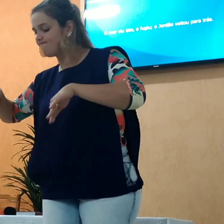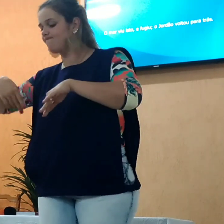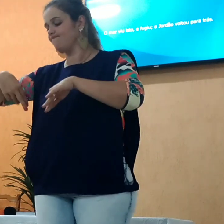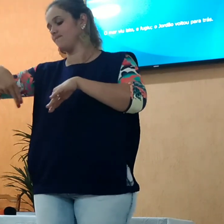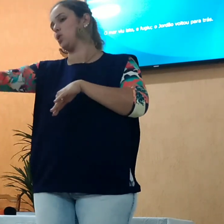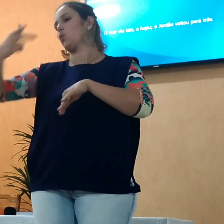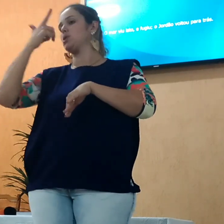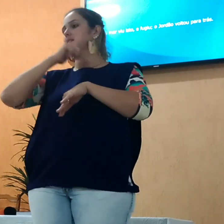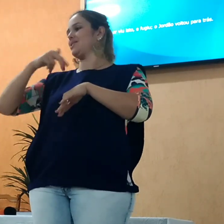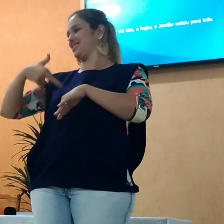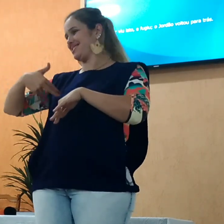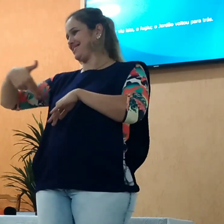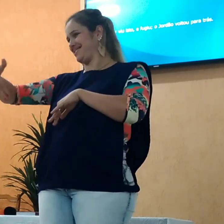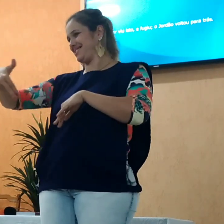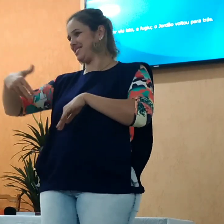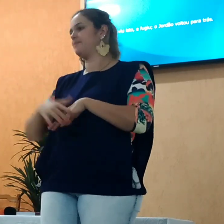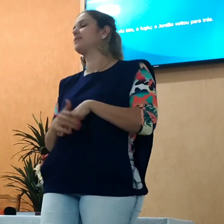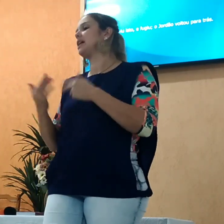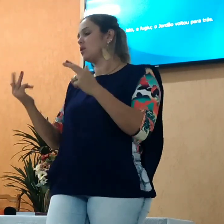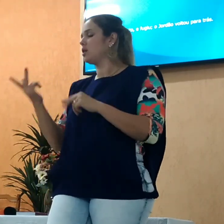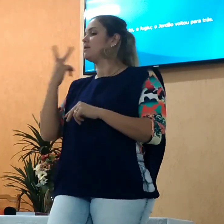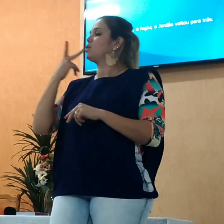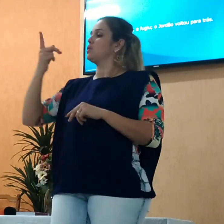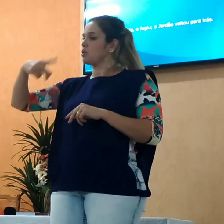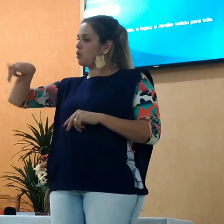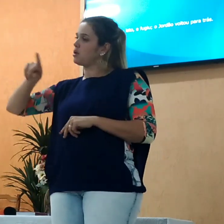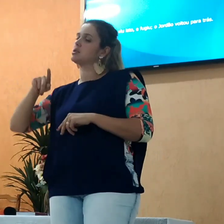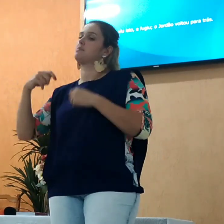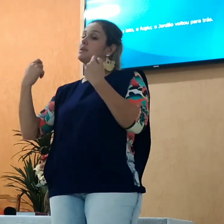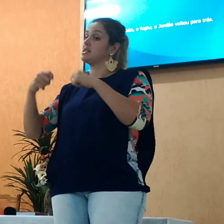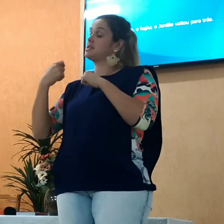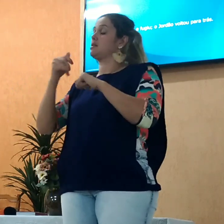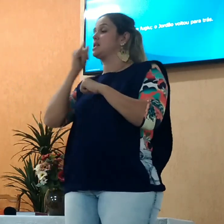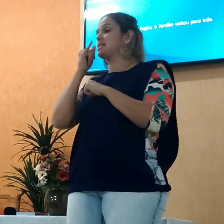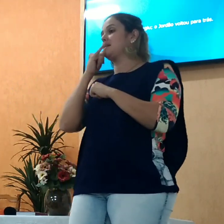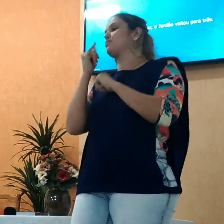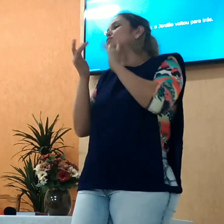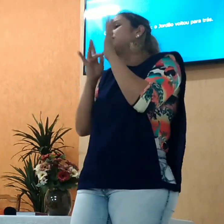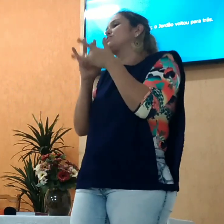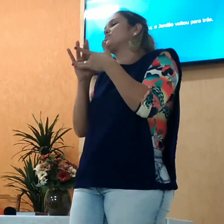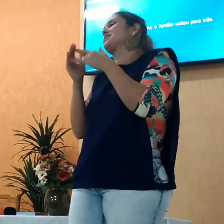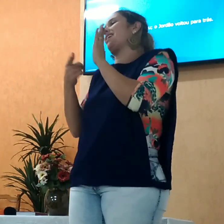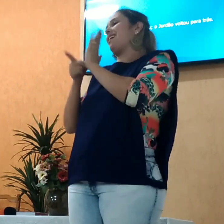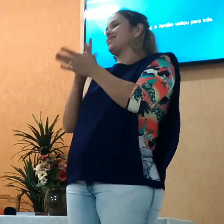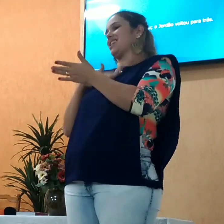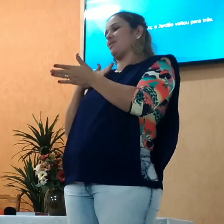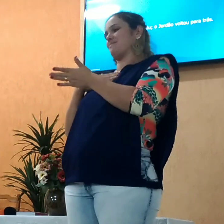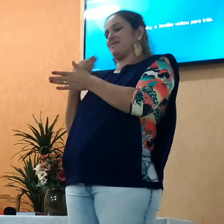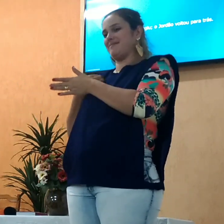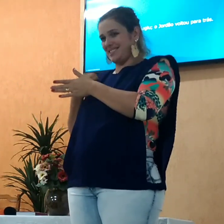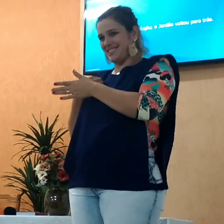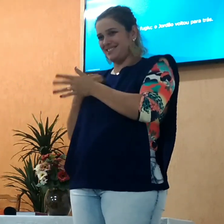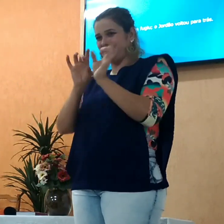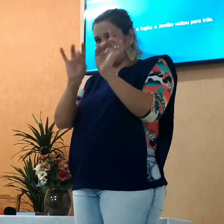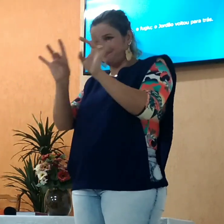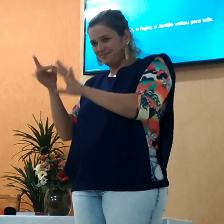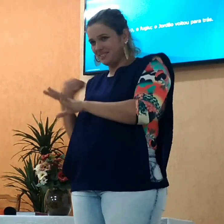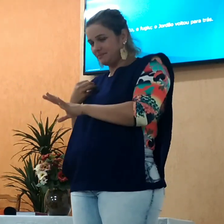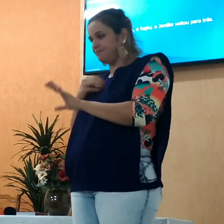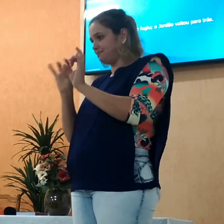Deus. Devemos colocar Jesus na nossa frente, como Ele colocou a arca na frente. E assim que eles pisaram o